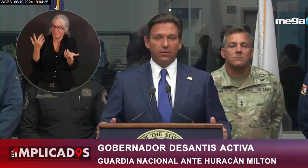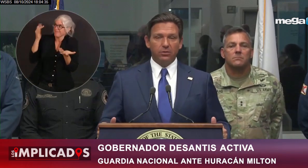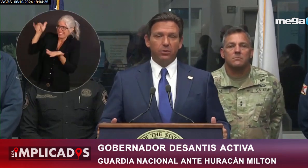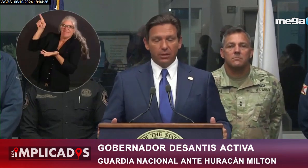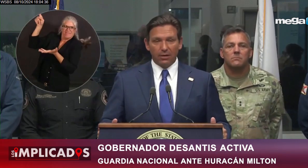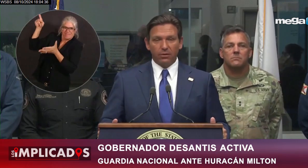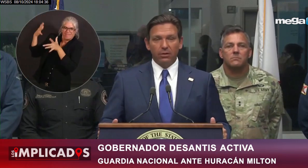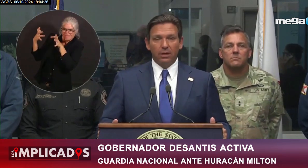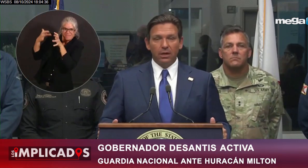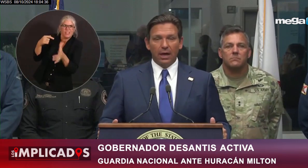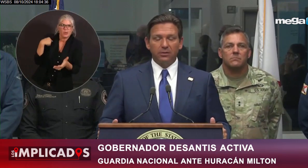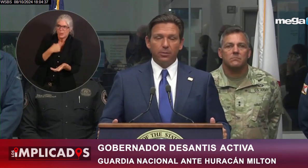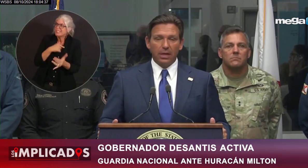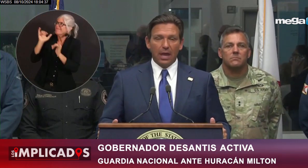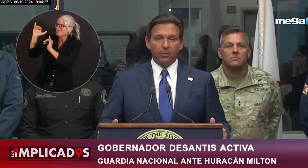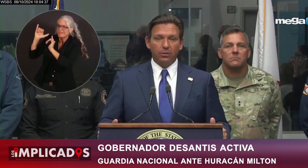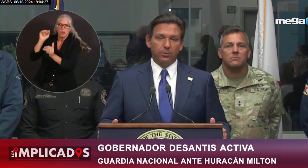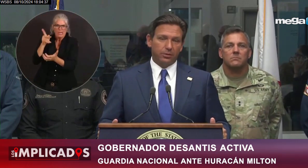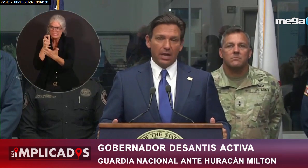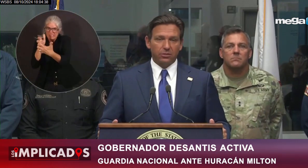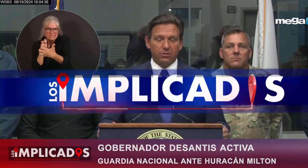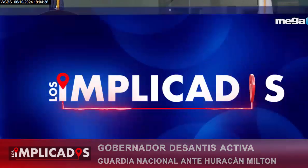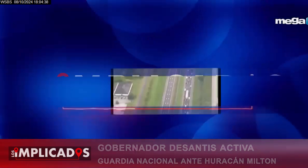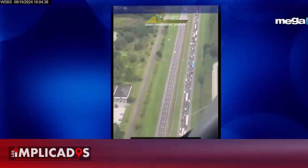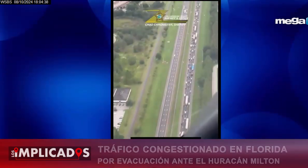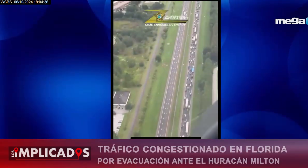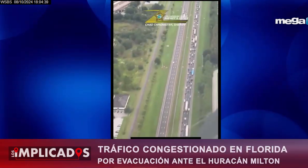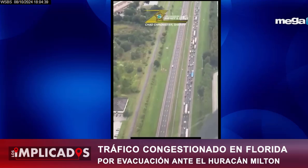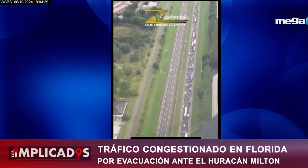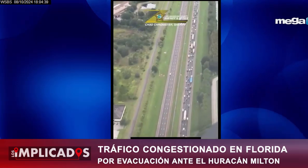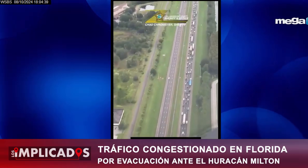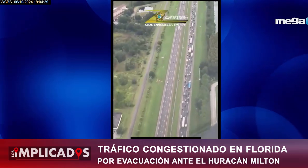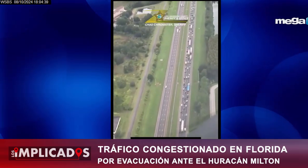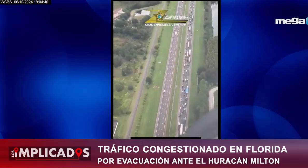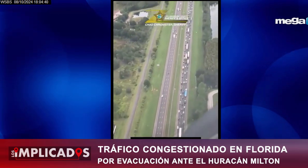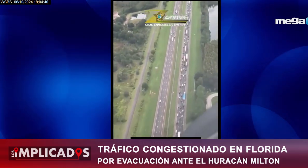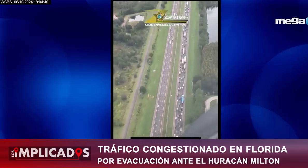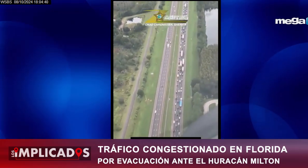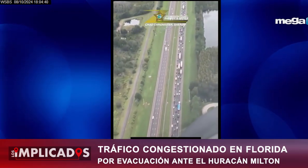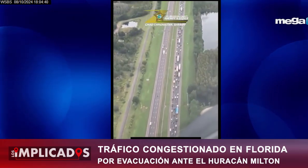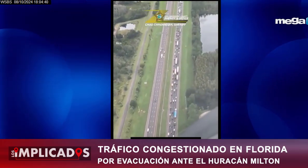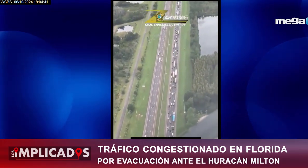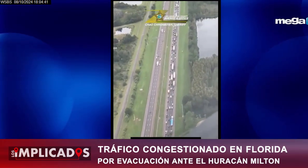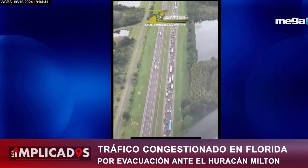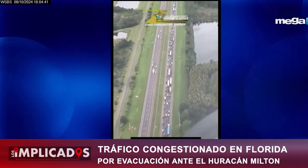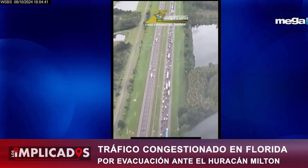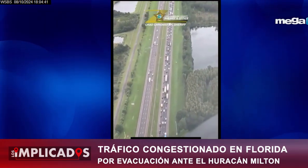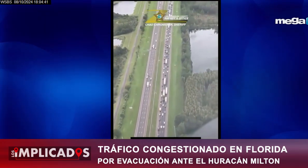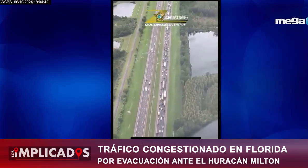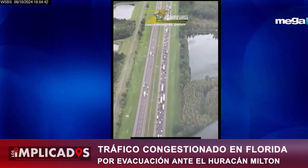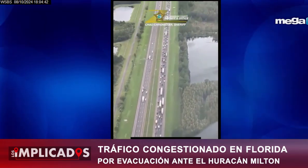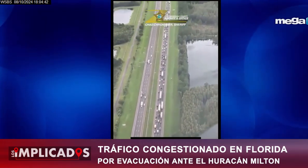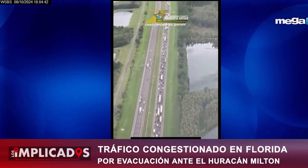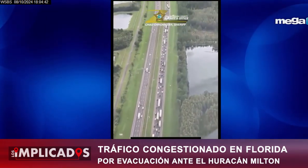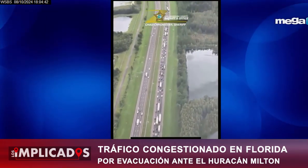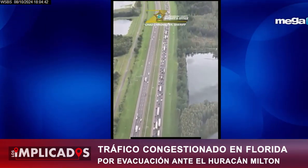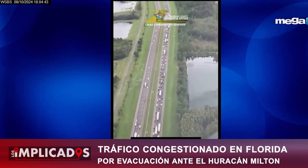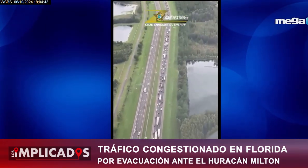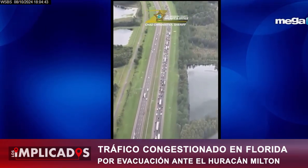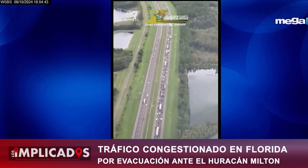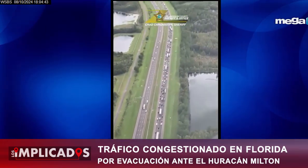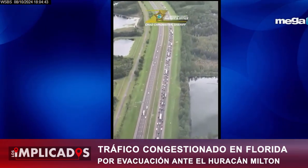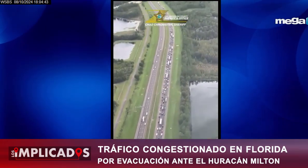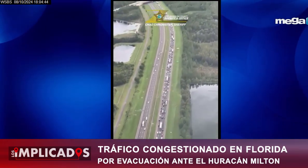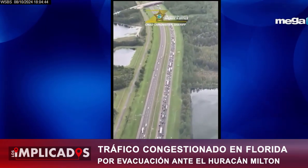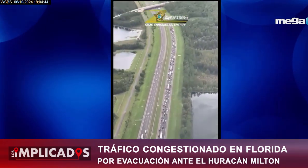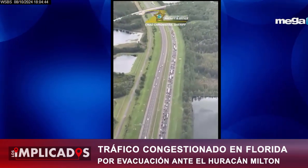las advertencias de los pronosticadores. Y aquí vemos estas imágenes que muestran el tráfico en las autopistas de Florida mientras